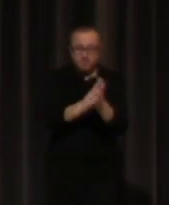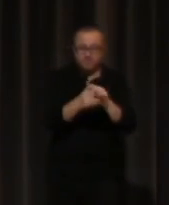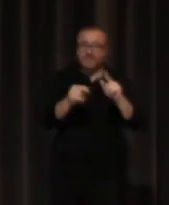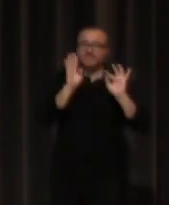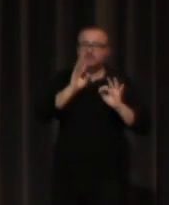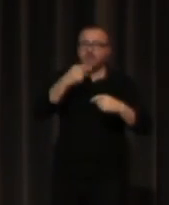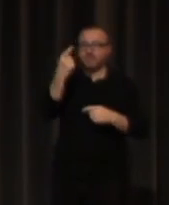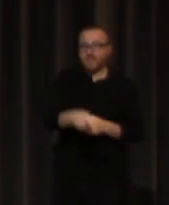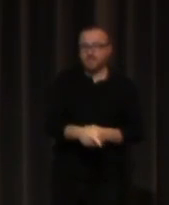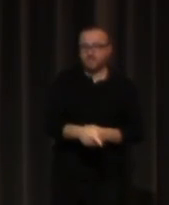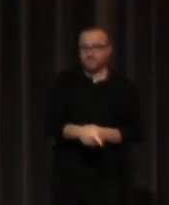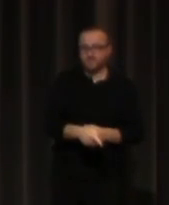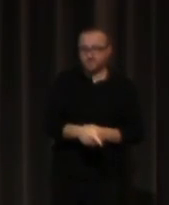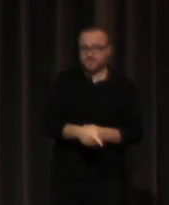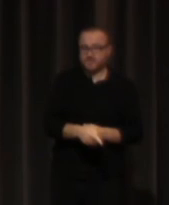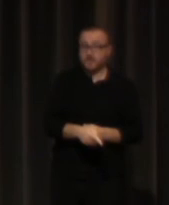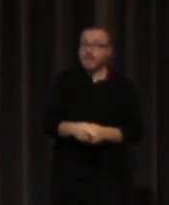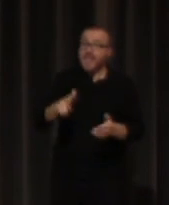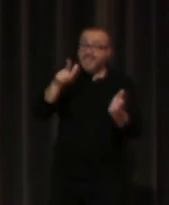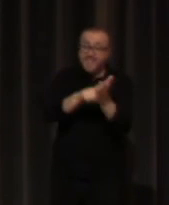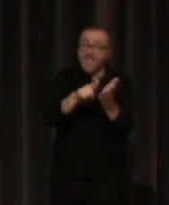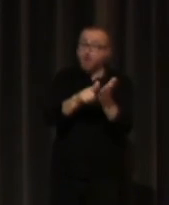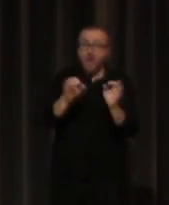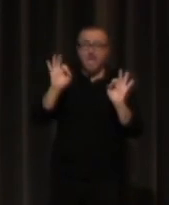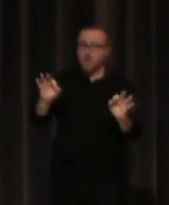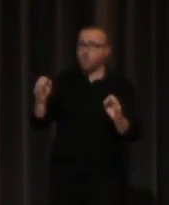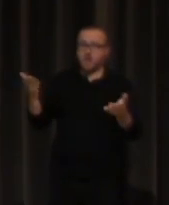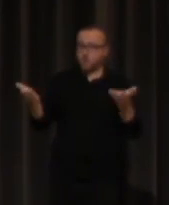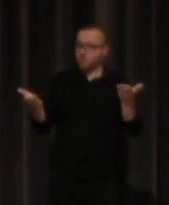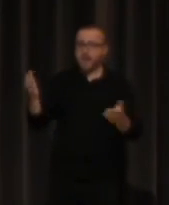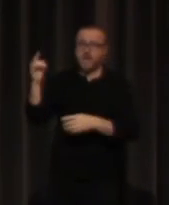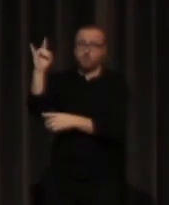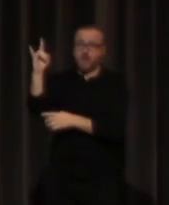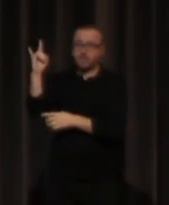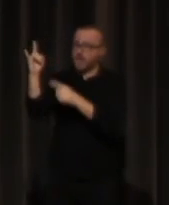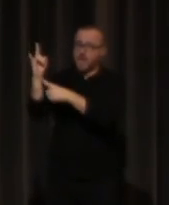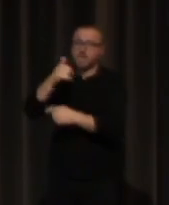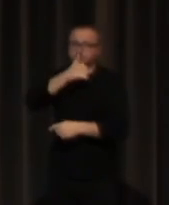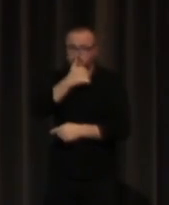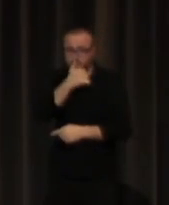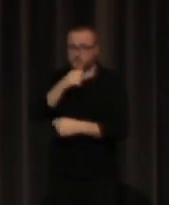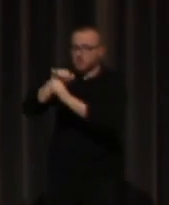s'aprofundeixen, altres s'esboren, però la llengua és com un arbre que ho aguanta gairebé tot, té